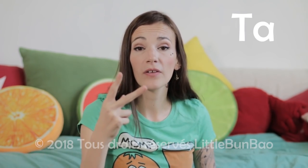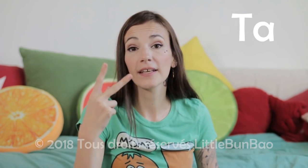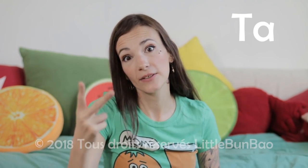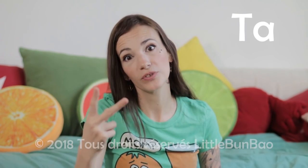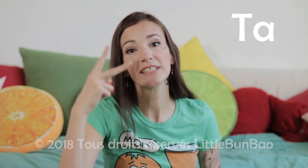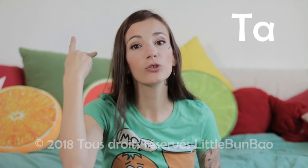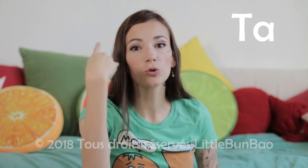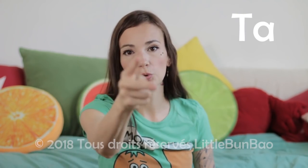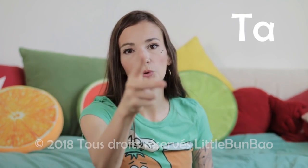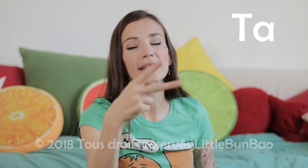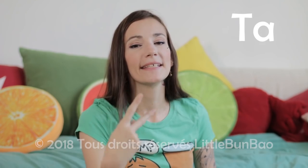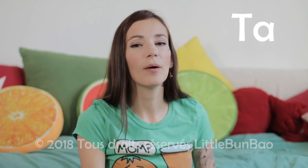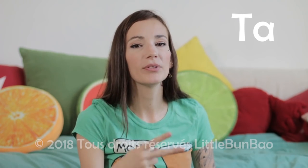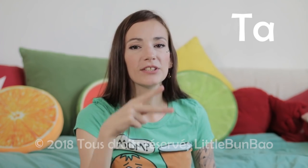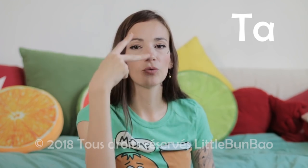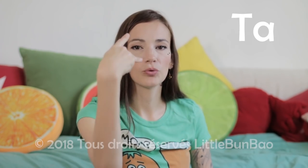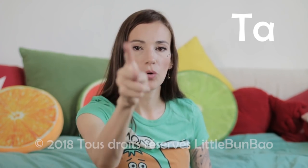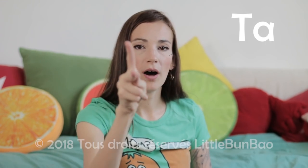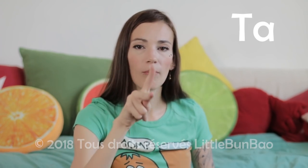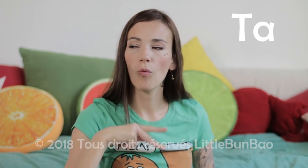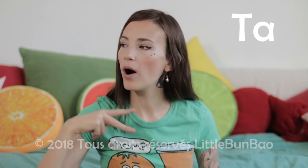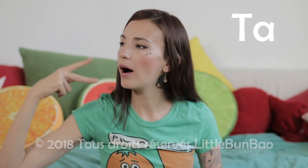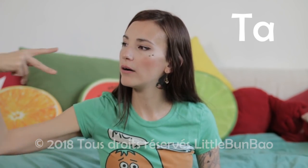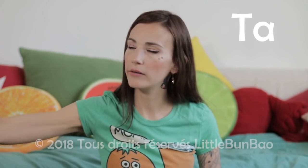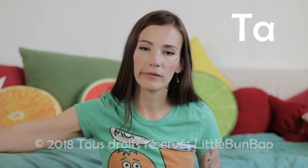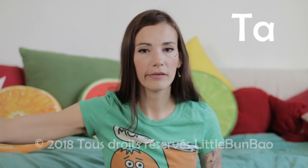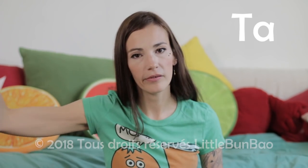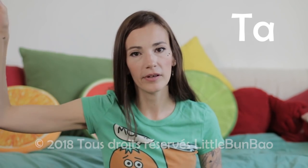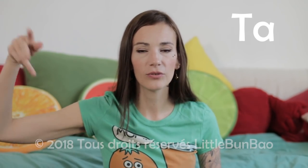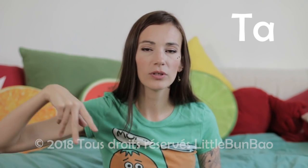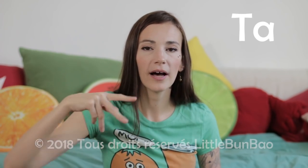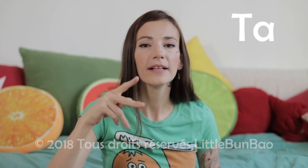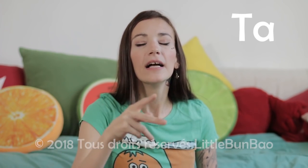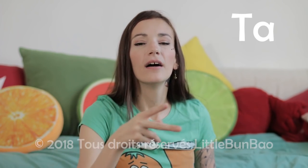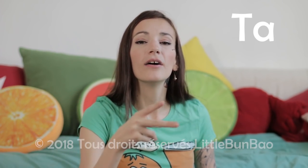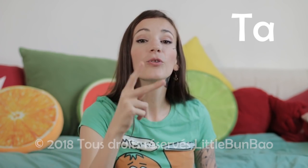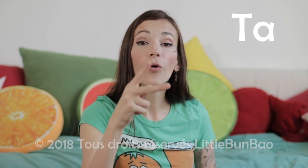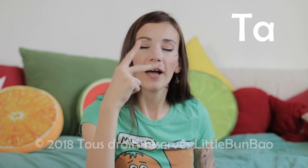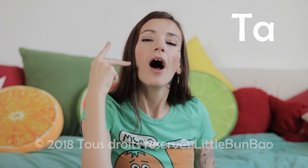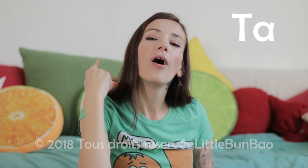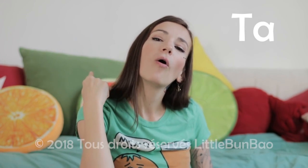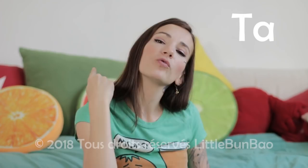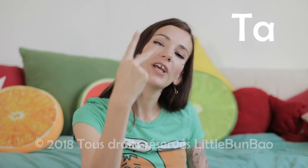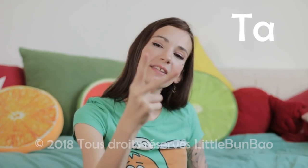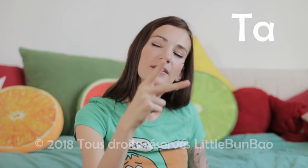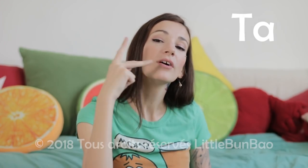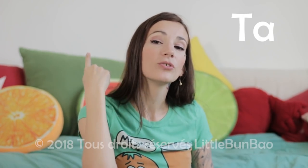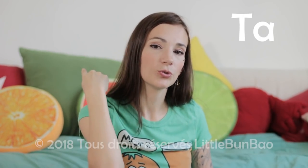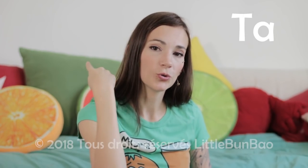à qui on dit tu. C'est la possession. Toi, moi, les autres là. Donc on jette sur